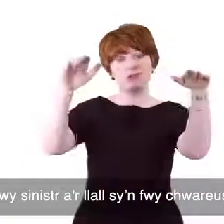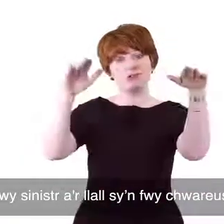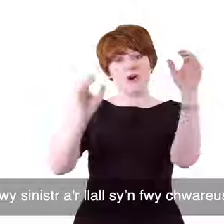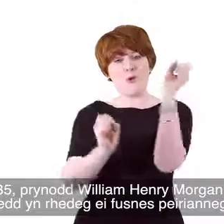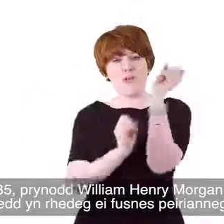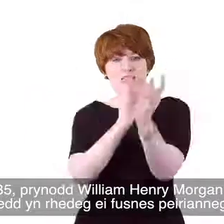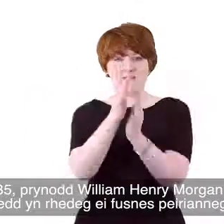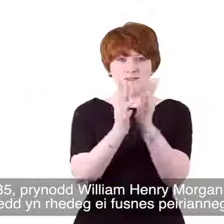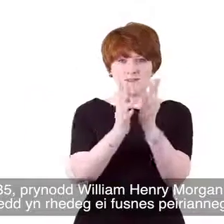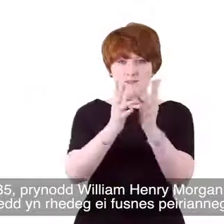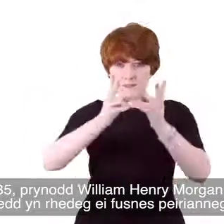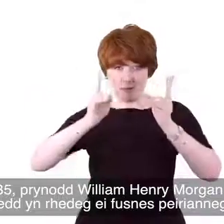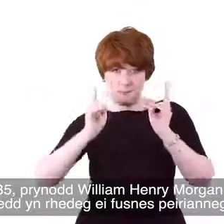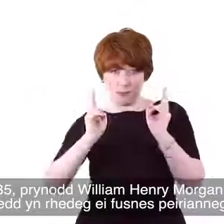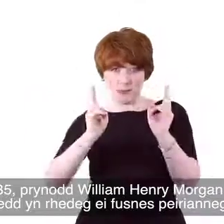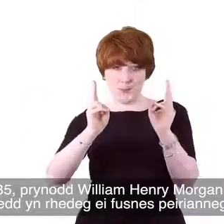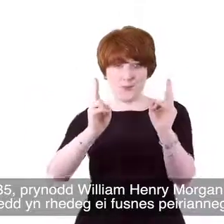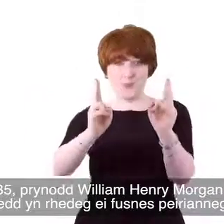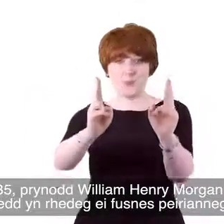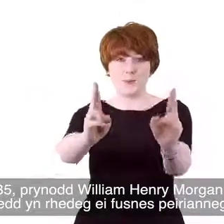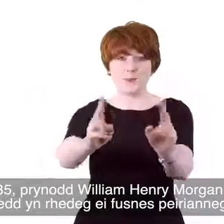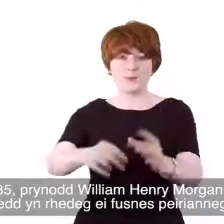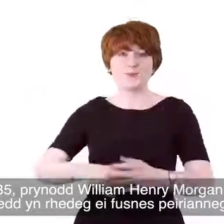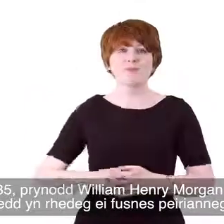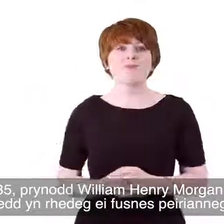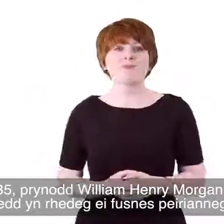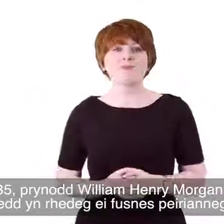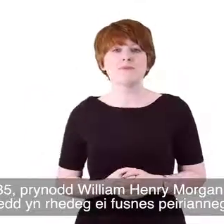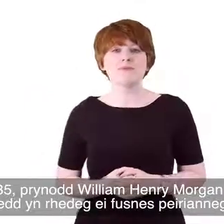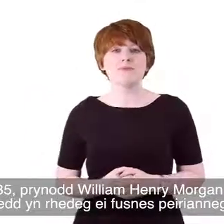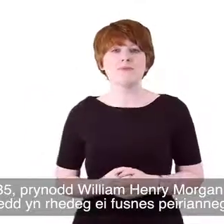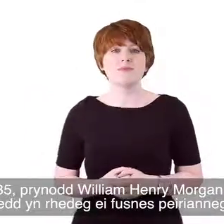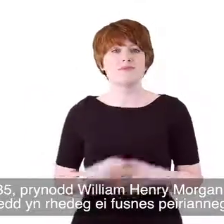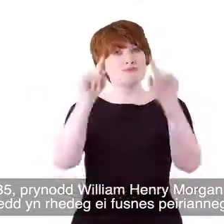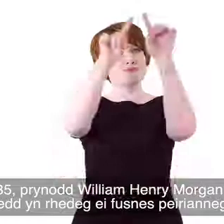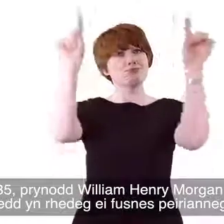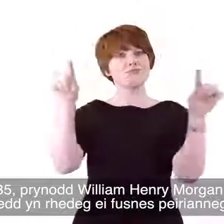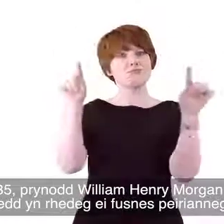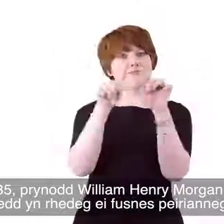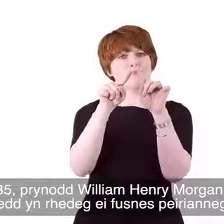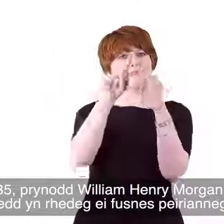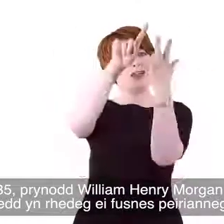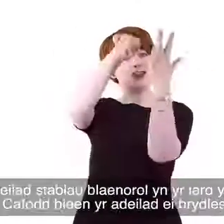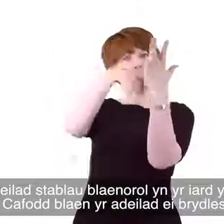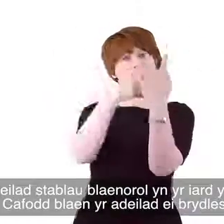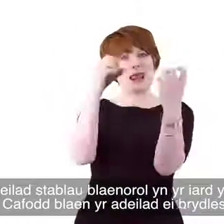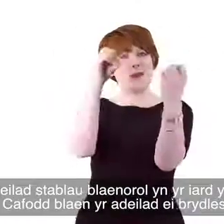Yn 1935, prynodd William Henry Morgan yr adeilad ac roedd yn rhedeg ei fusnes peirianneg trydanol o'r adeilad